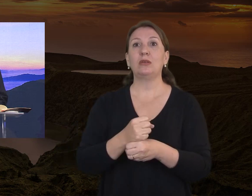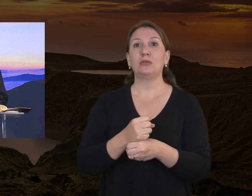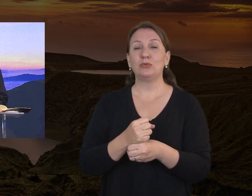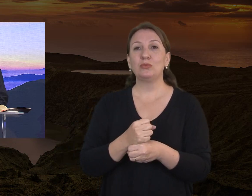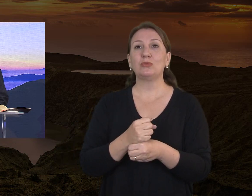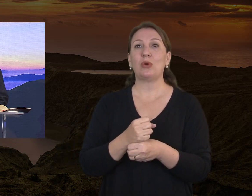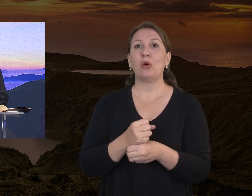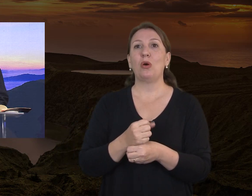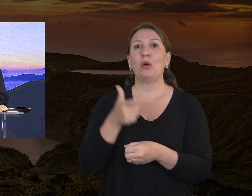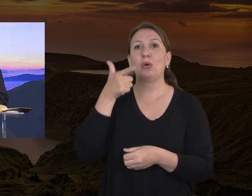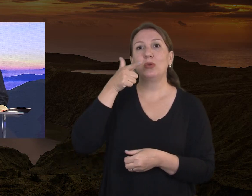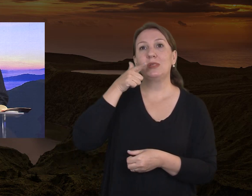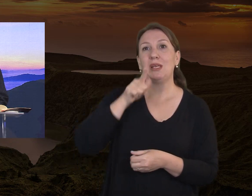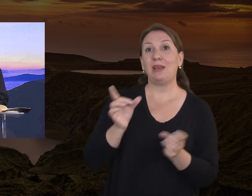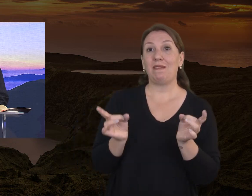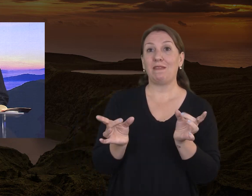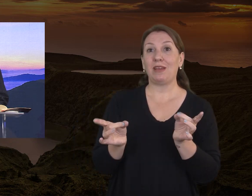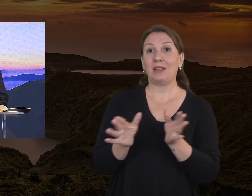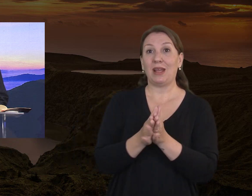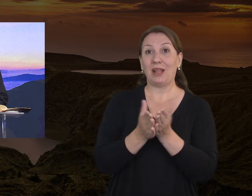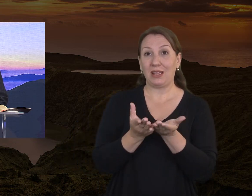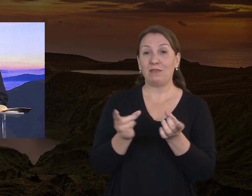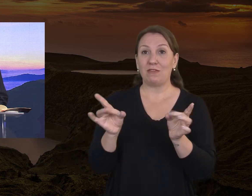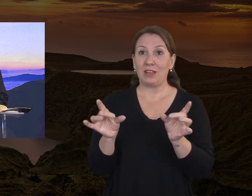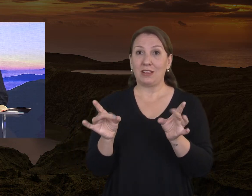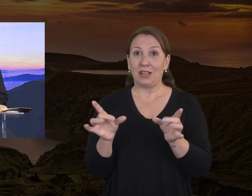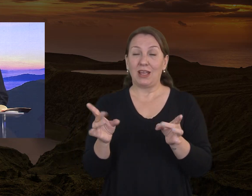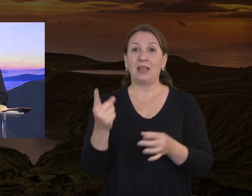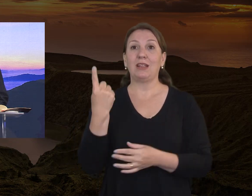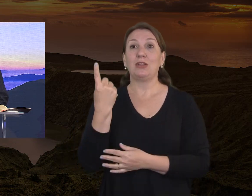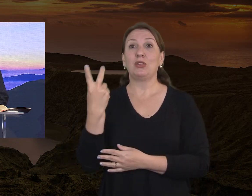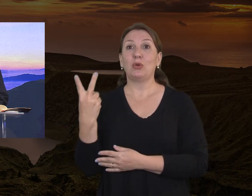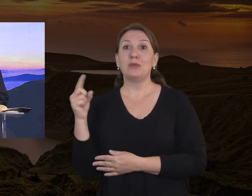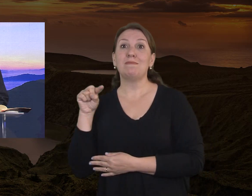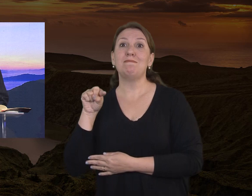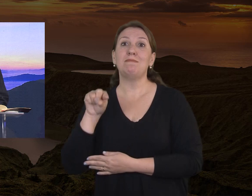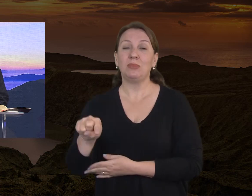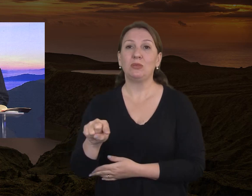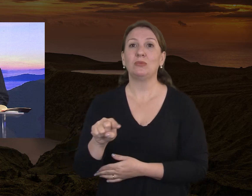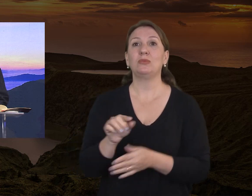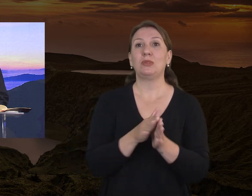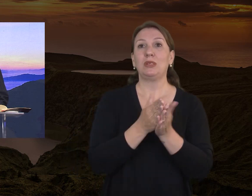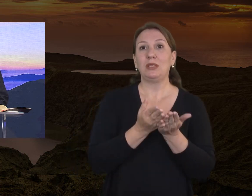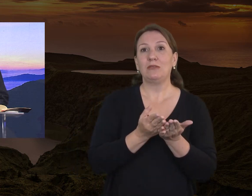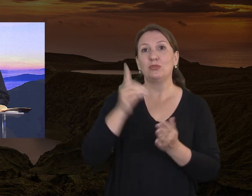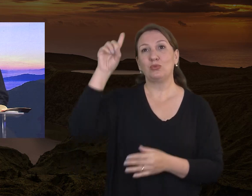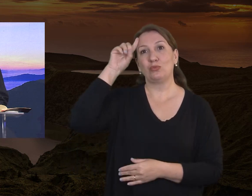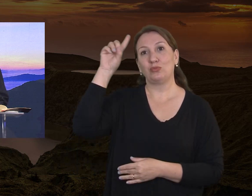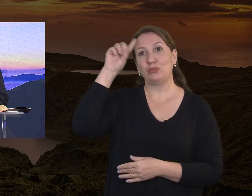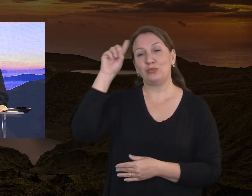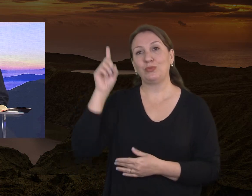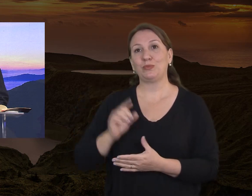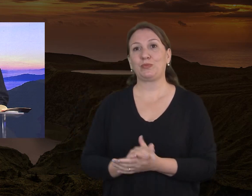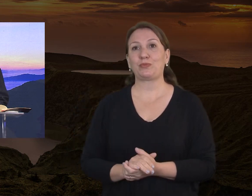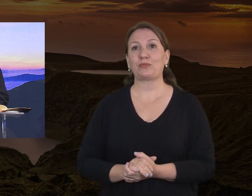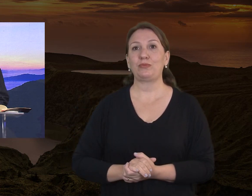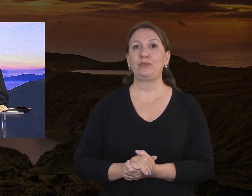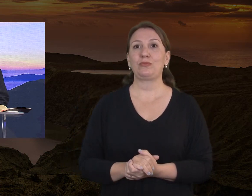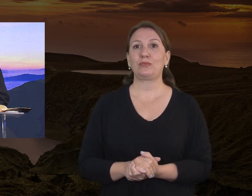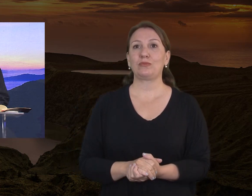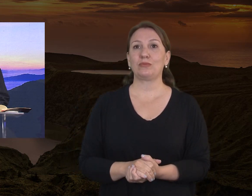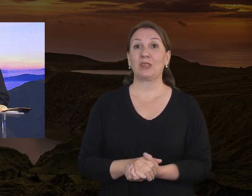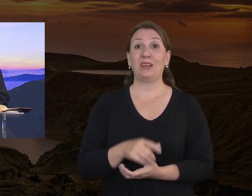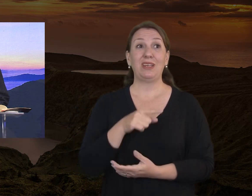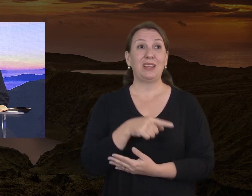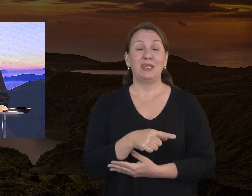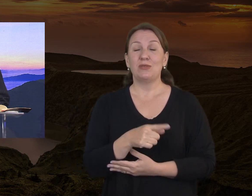alcançaremos a 12 mil livros por dia. Isso é uma coisa sem precedentes, né, em toda a história da igreja